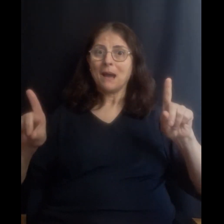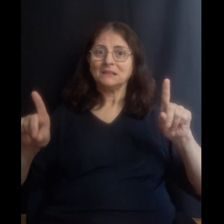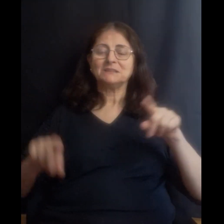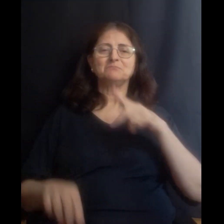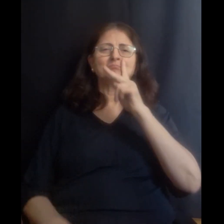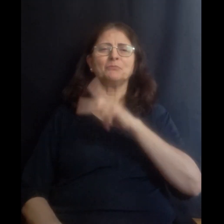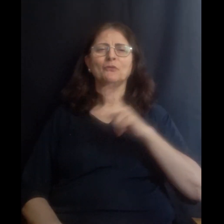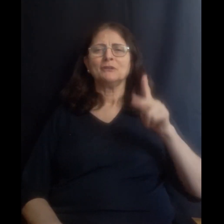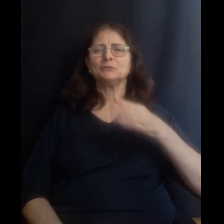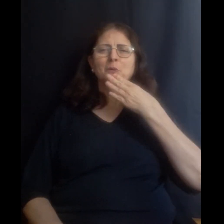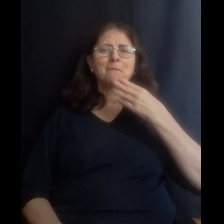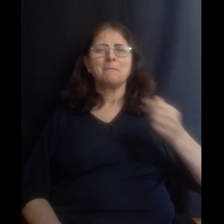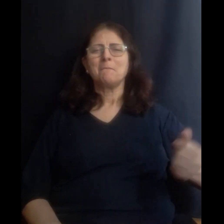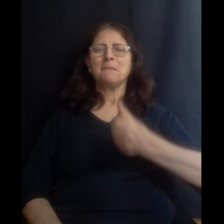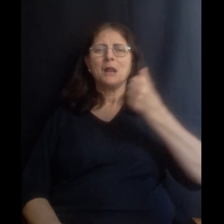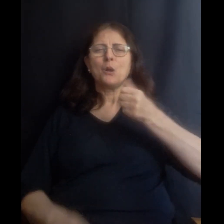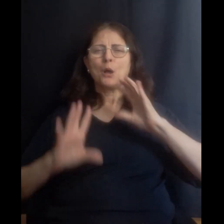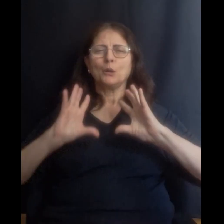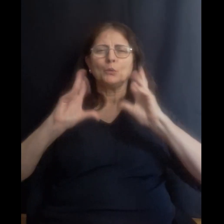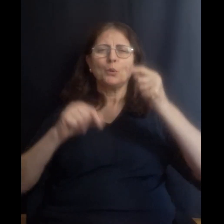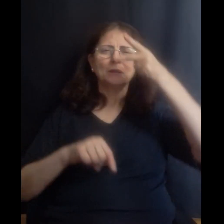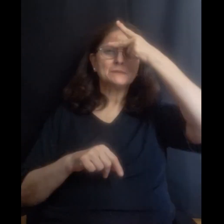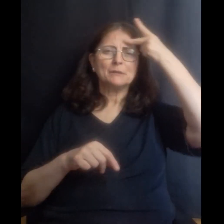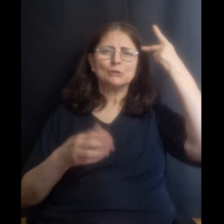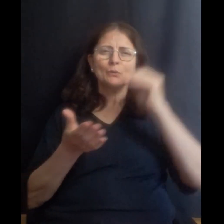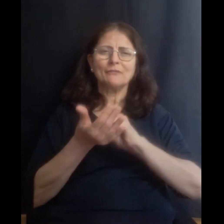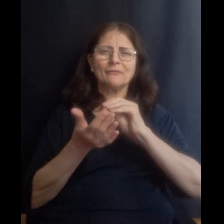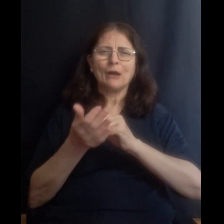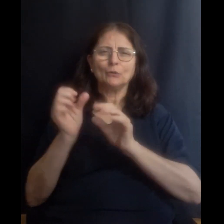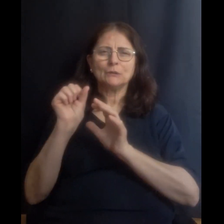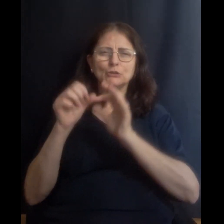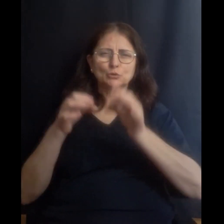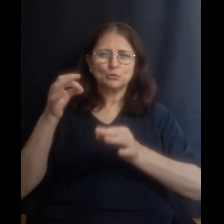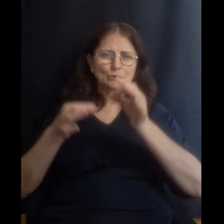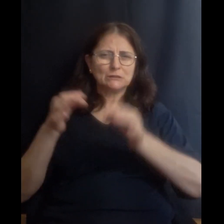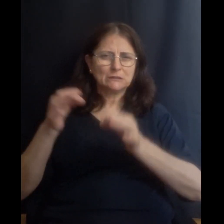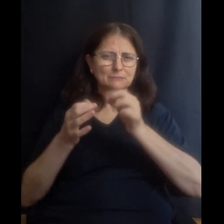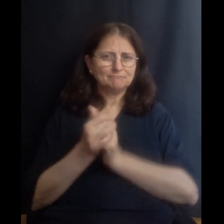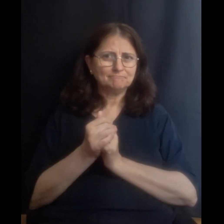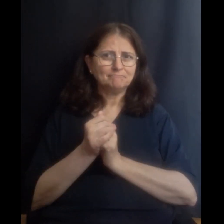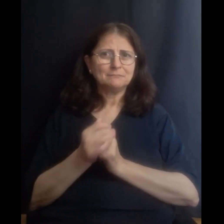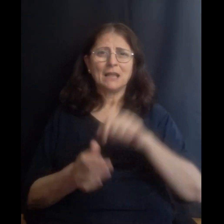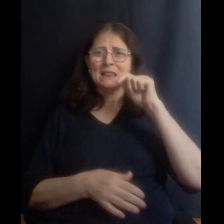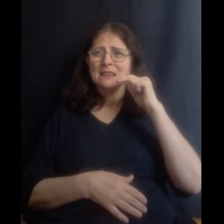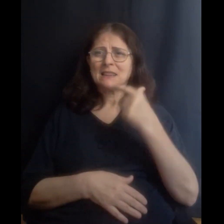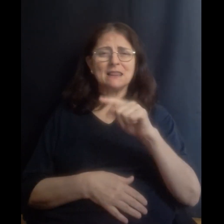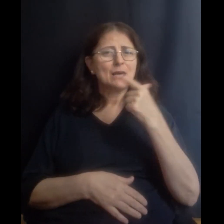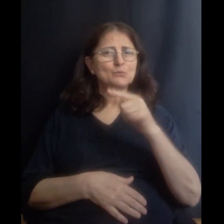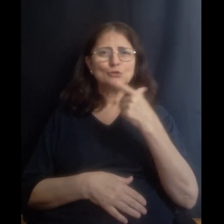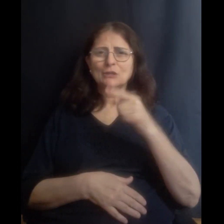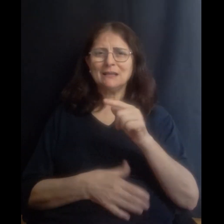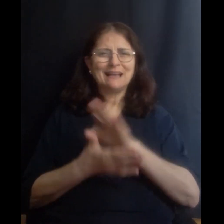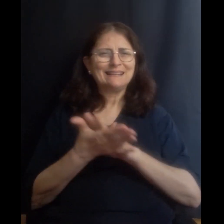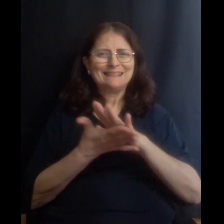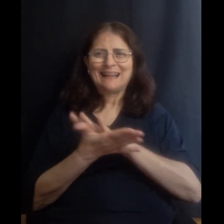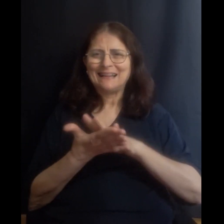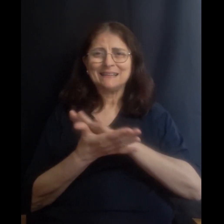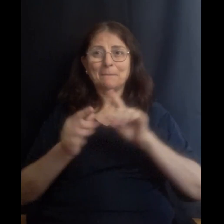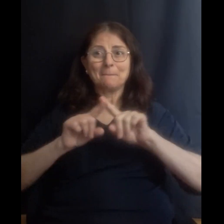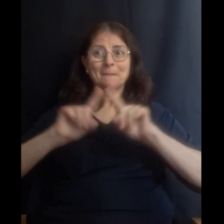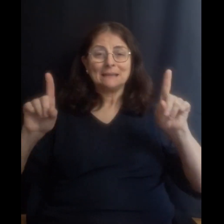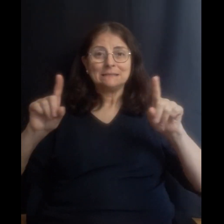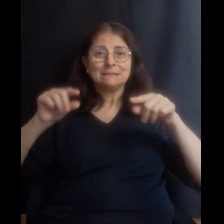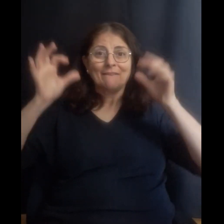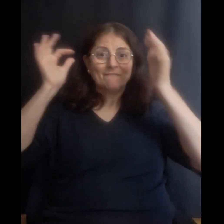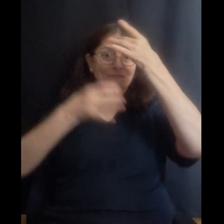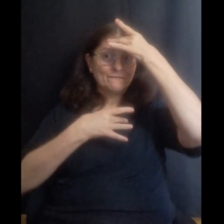o defensor de todos os injustiçados no mundo. Não tinha terras, mas semeou a